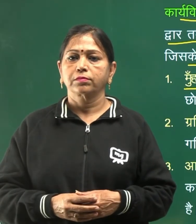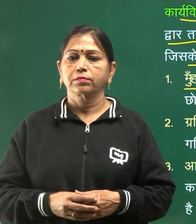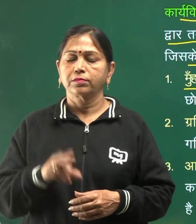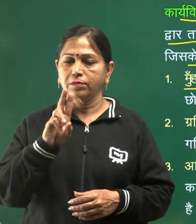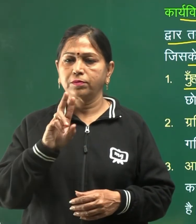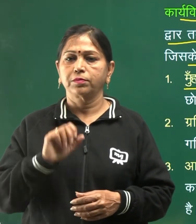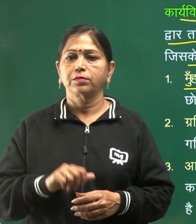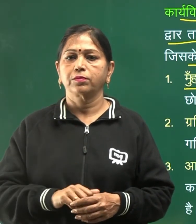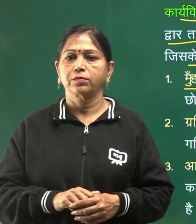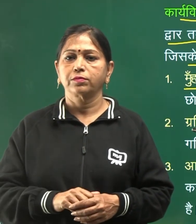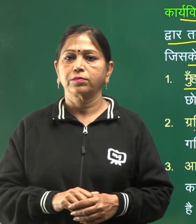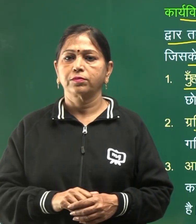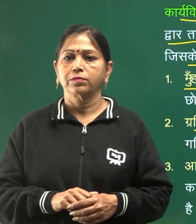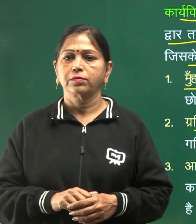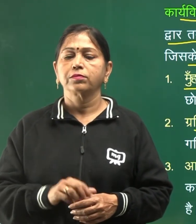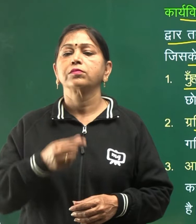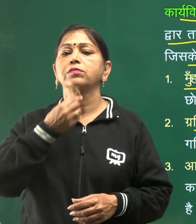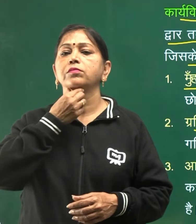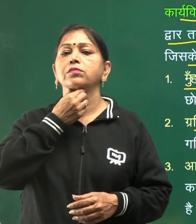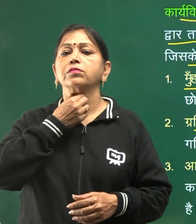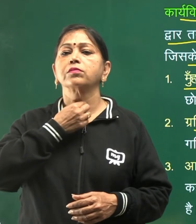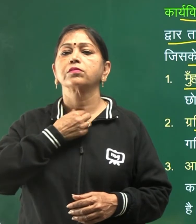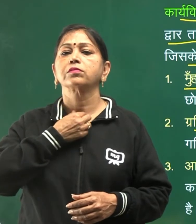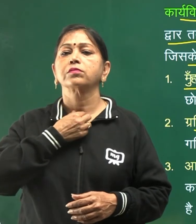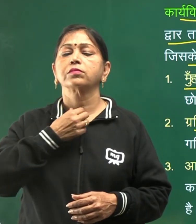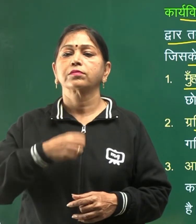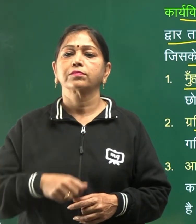नंबर 2, ग्रसिका